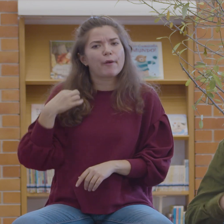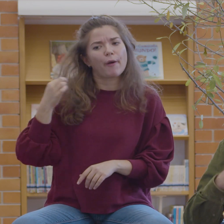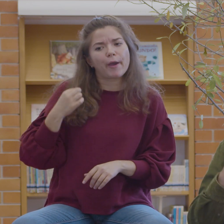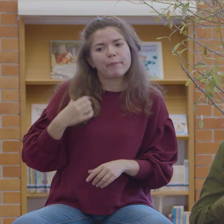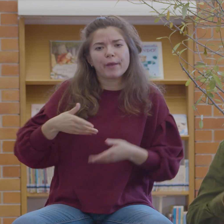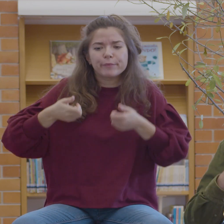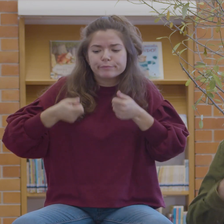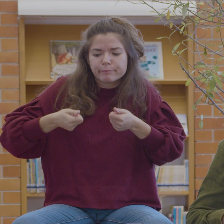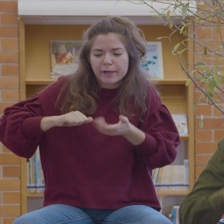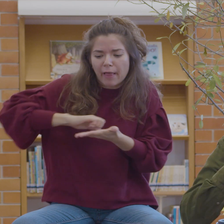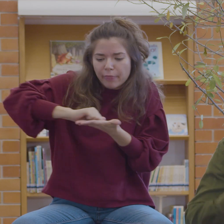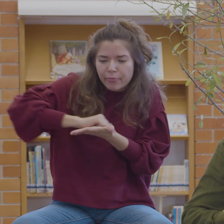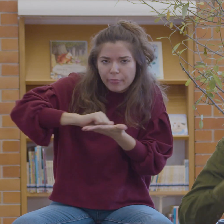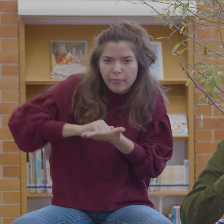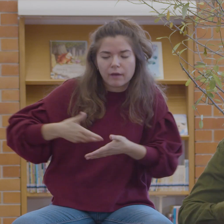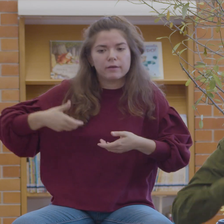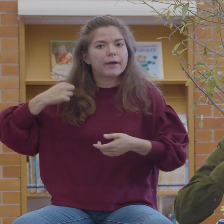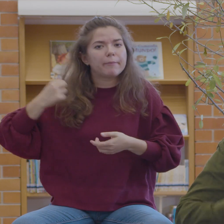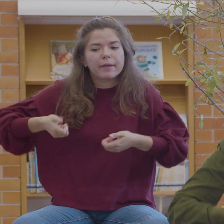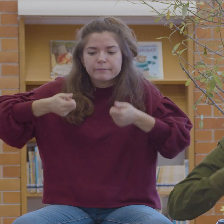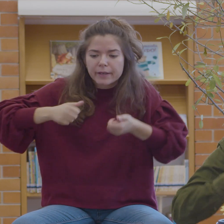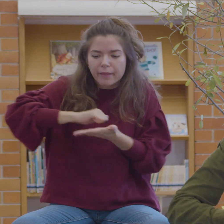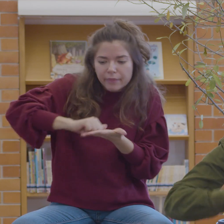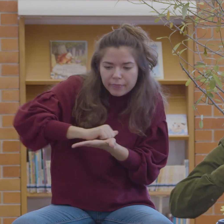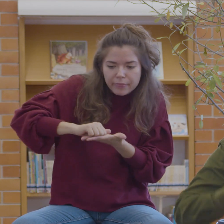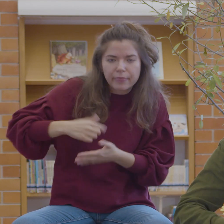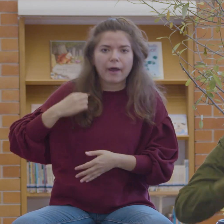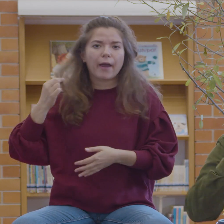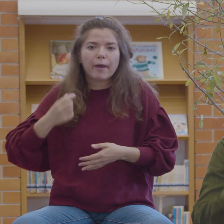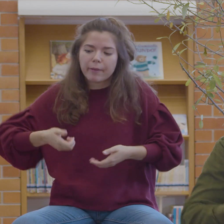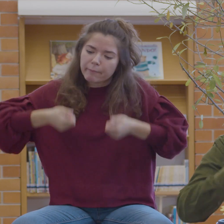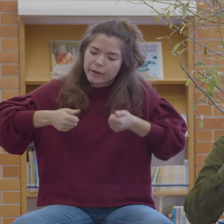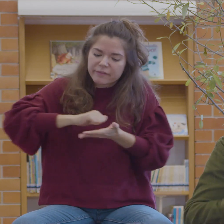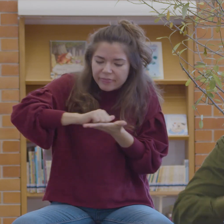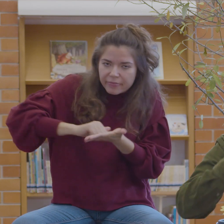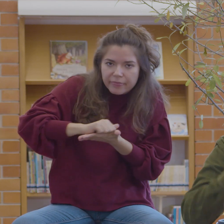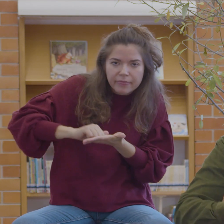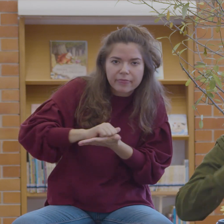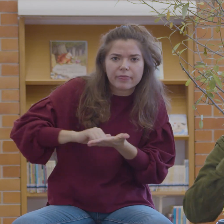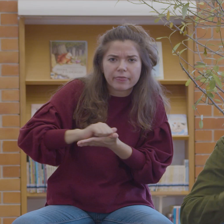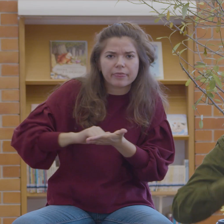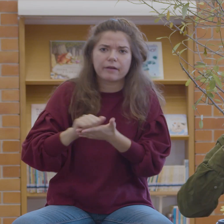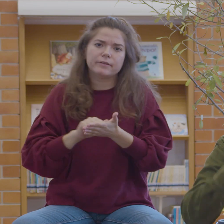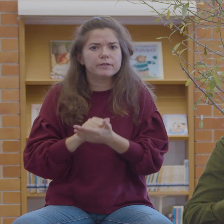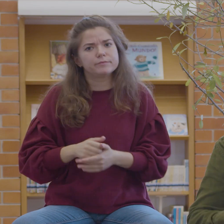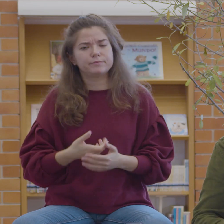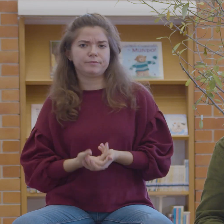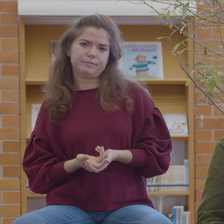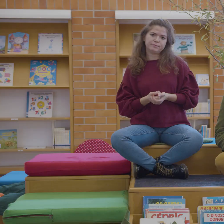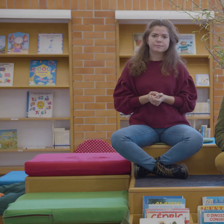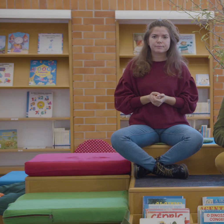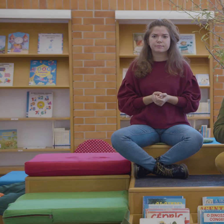cabelo palhadaço, a Mara tem cabelo palhadaço, a Mara tem cabelo